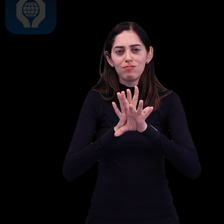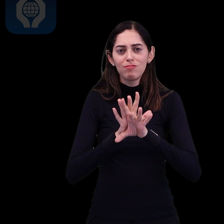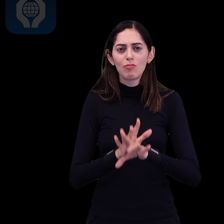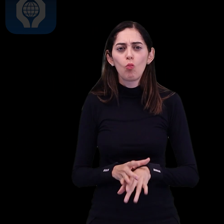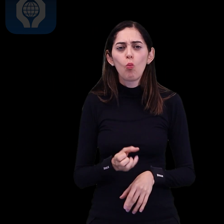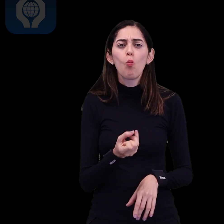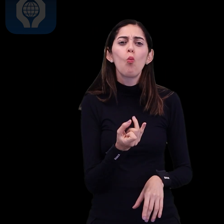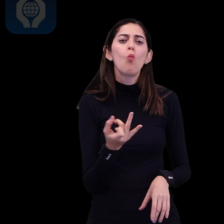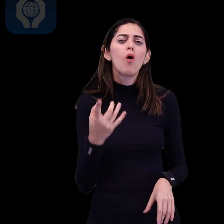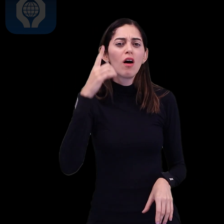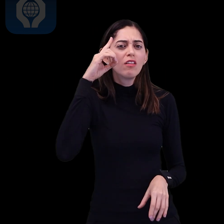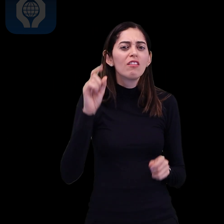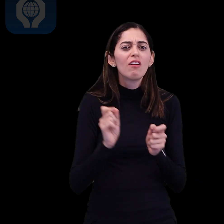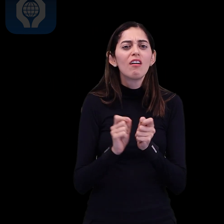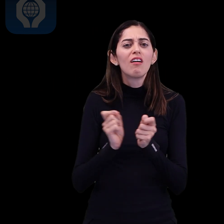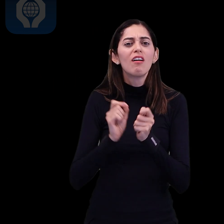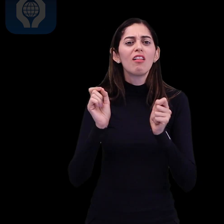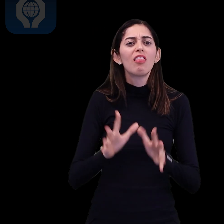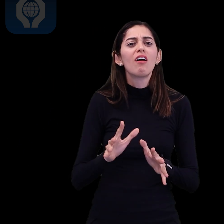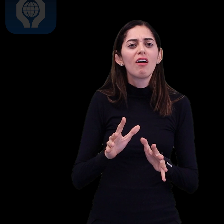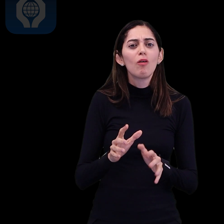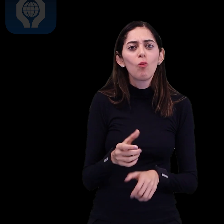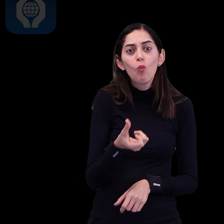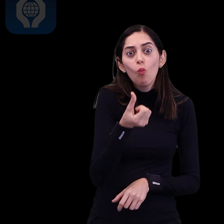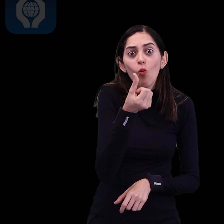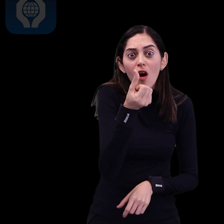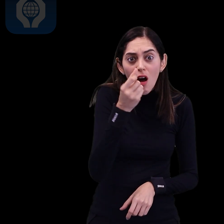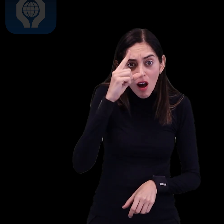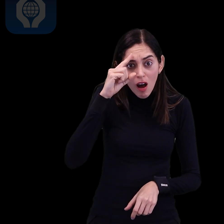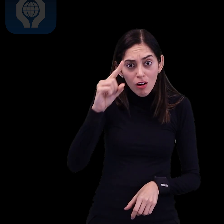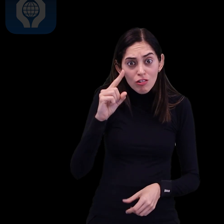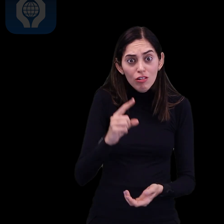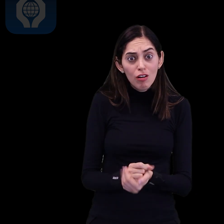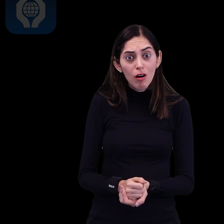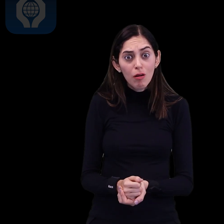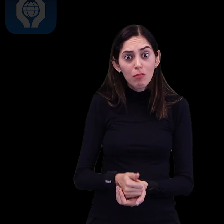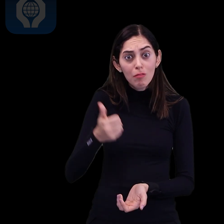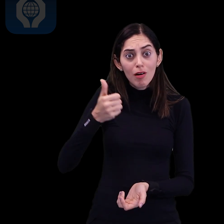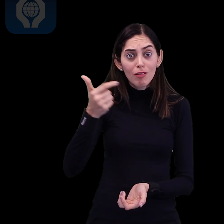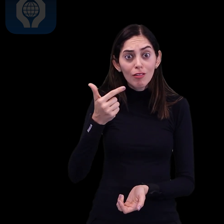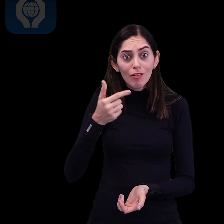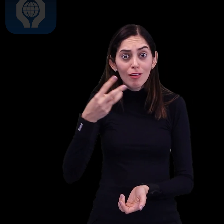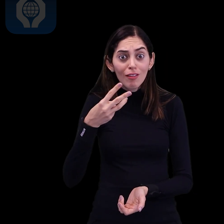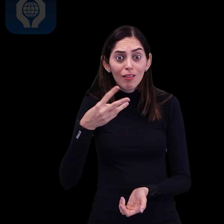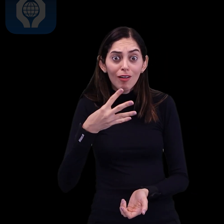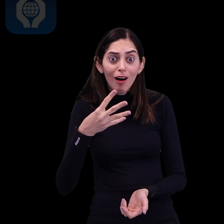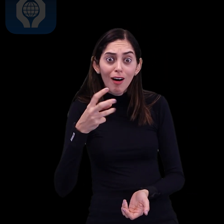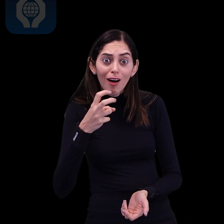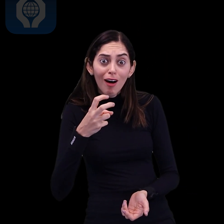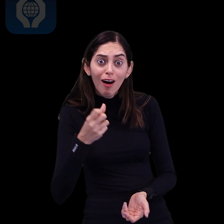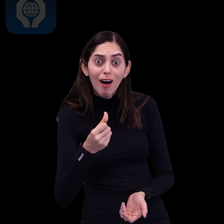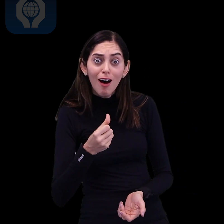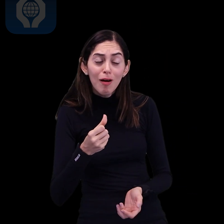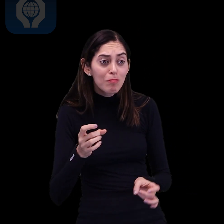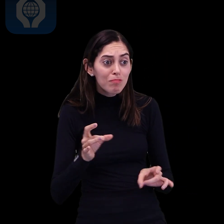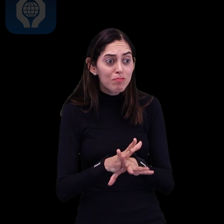Deus levou para fazer todas as coisas? Apenas 6 dias. Quantos dias se leva para construir uma